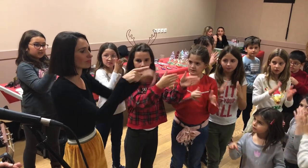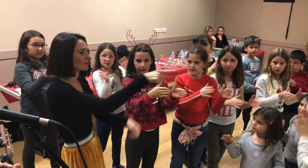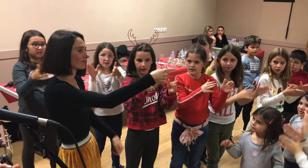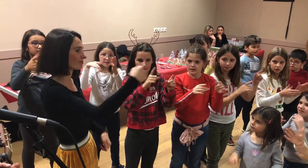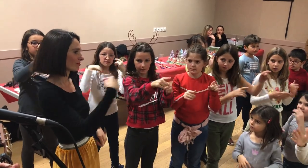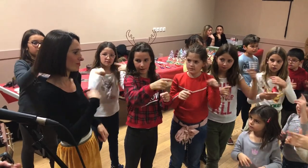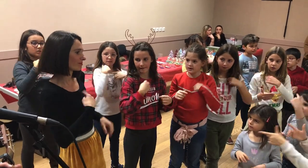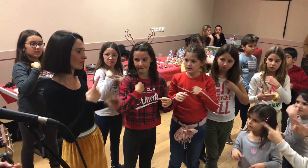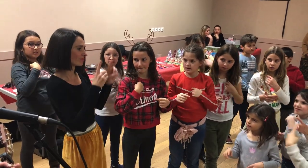mais moi